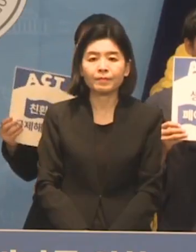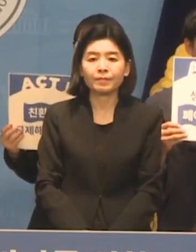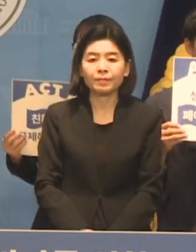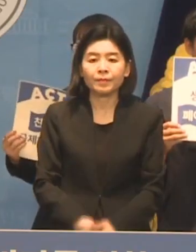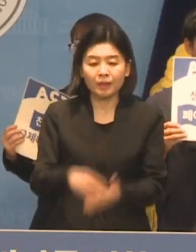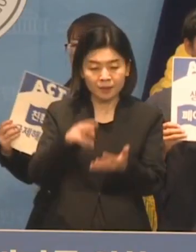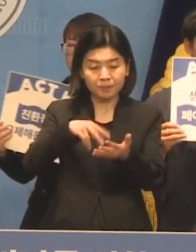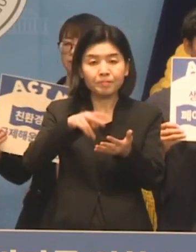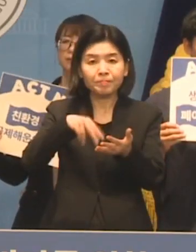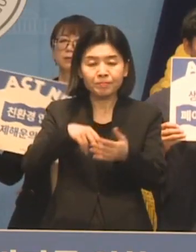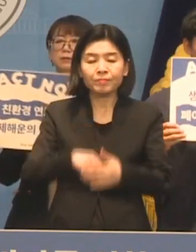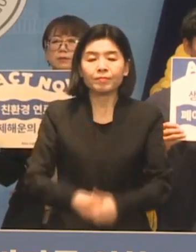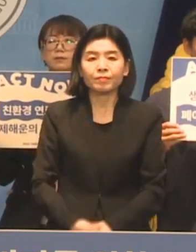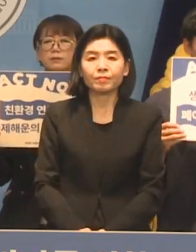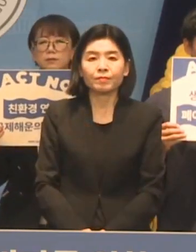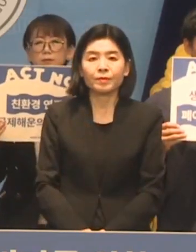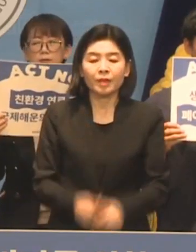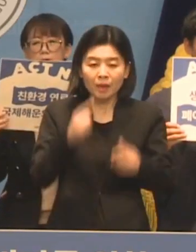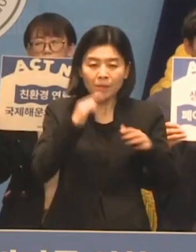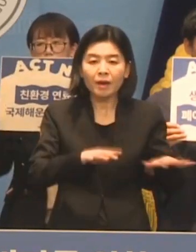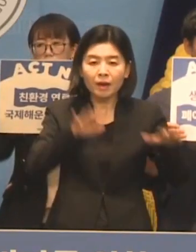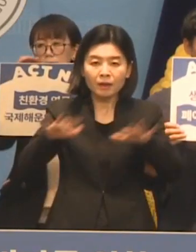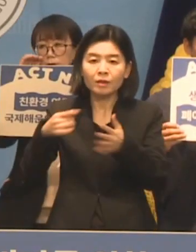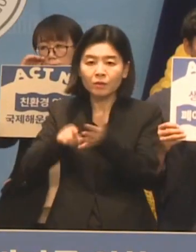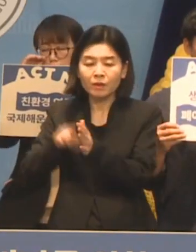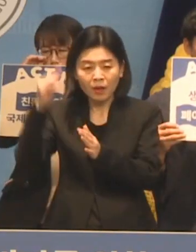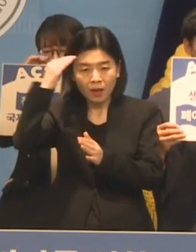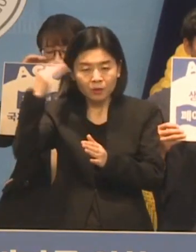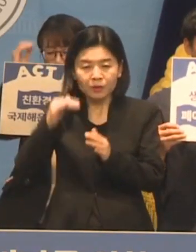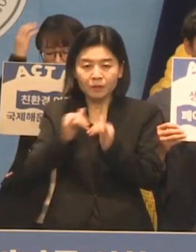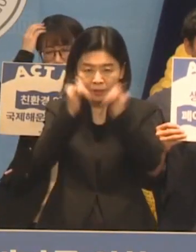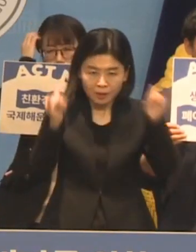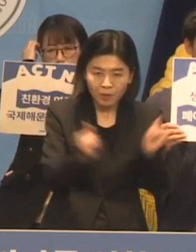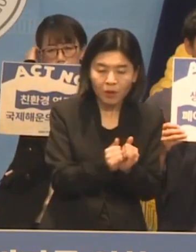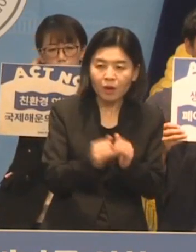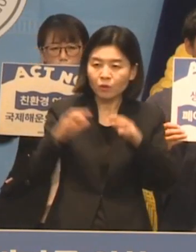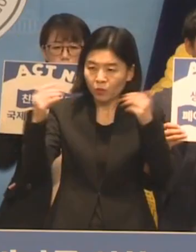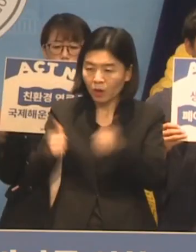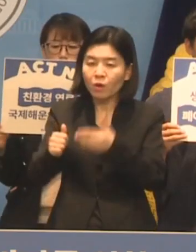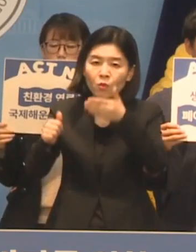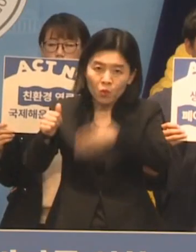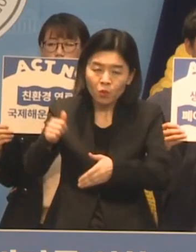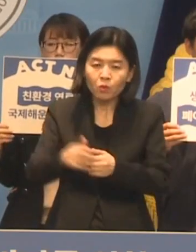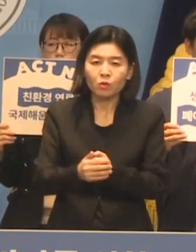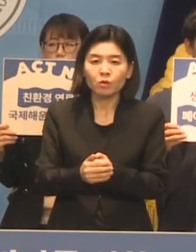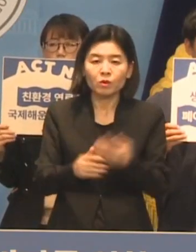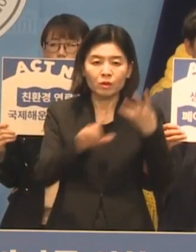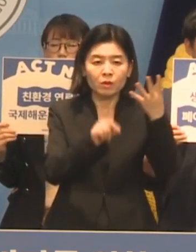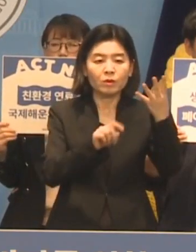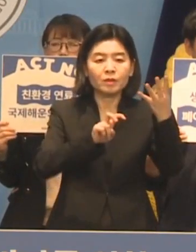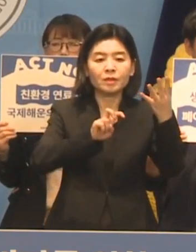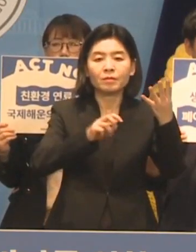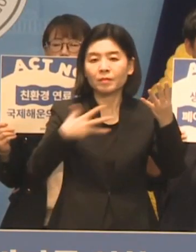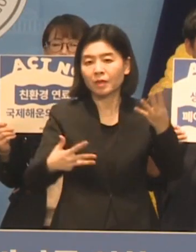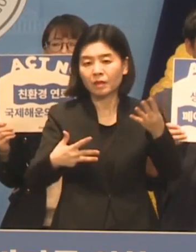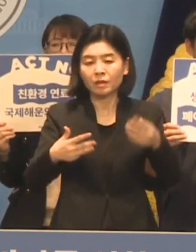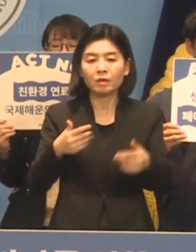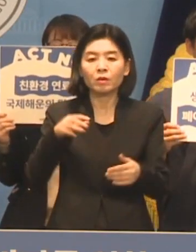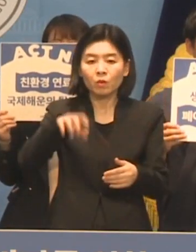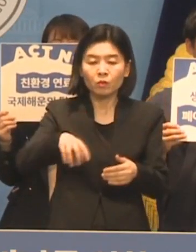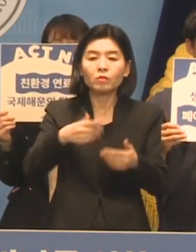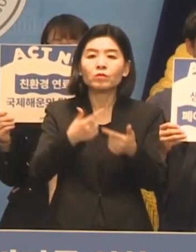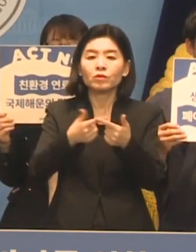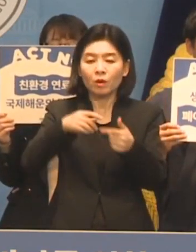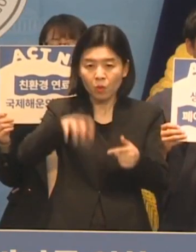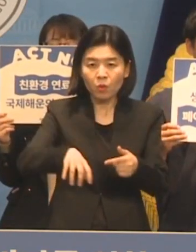기자회견문 낭독하겠습니다. 바다를 위한 한국 시민사회와 국회의 요구. 4월 28일 부산에서는 제10차